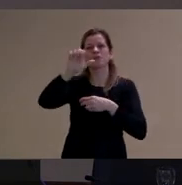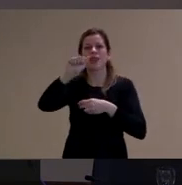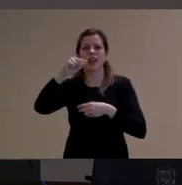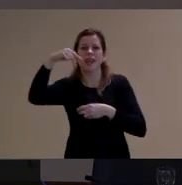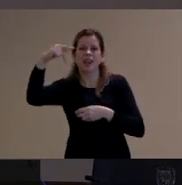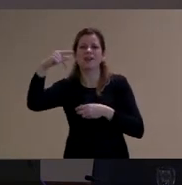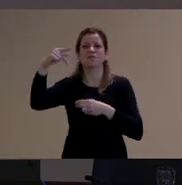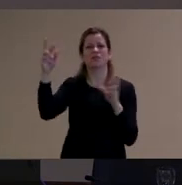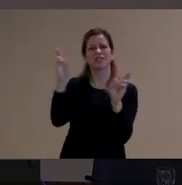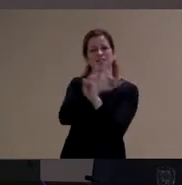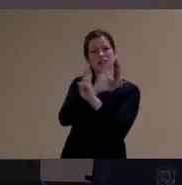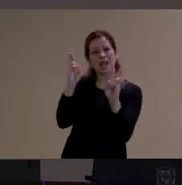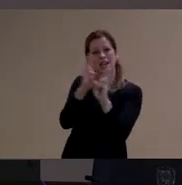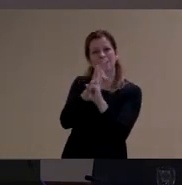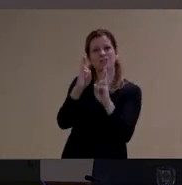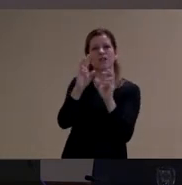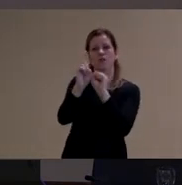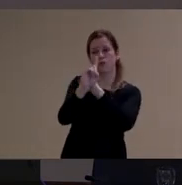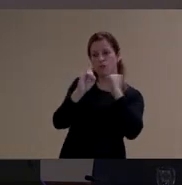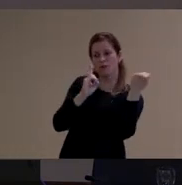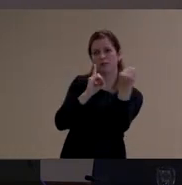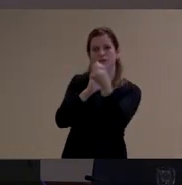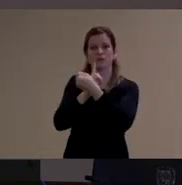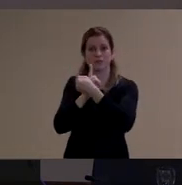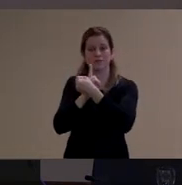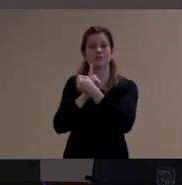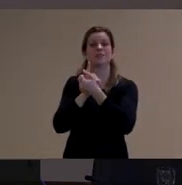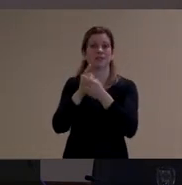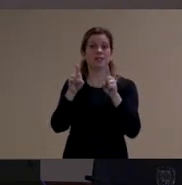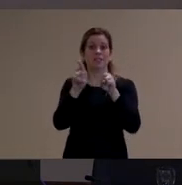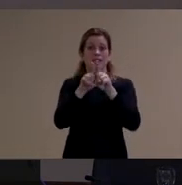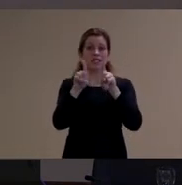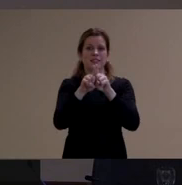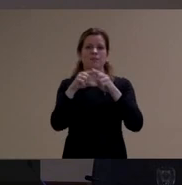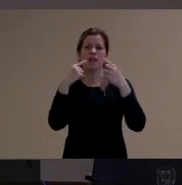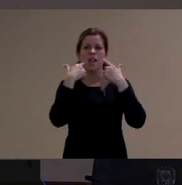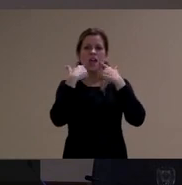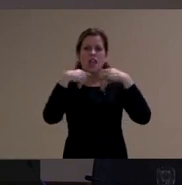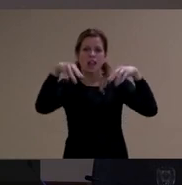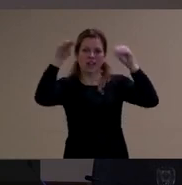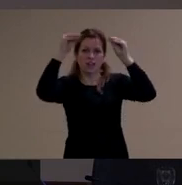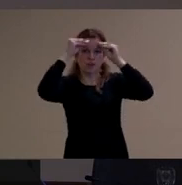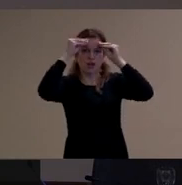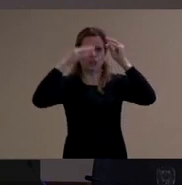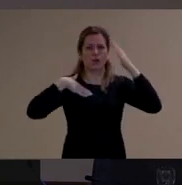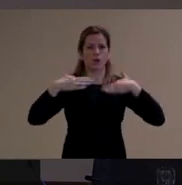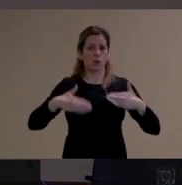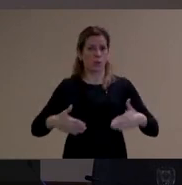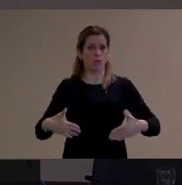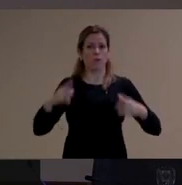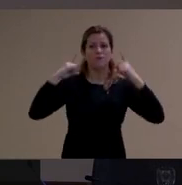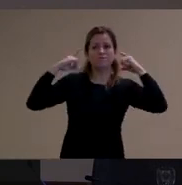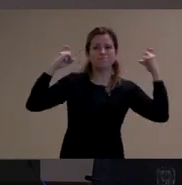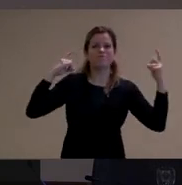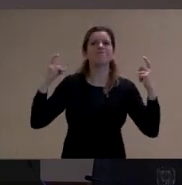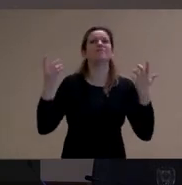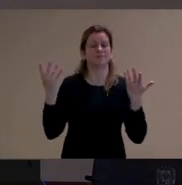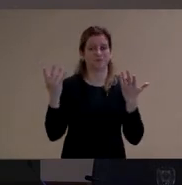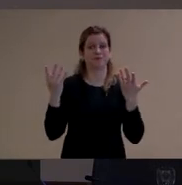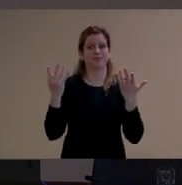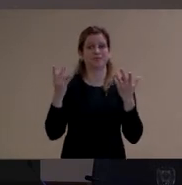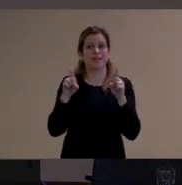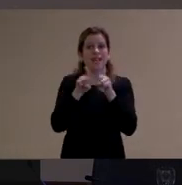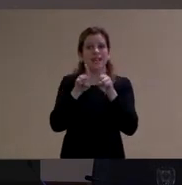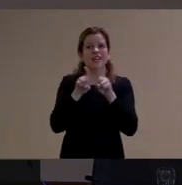relações sociais temos onapp linguagem corporal e sonora temos onapp